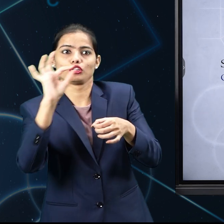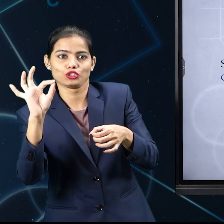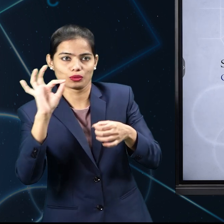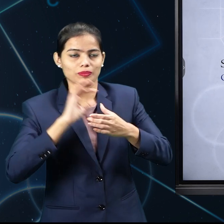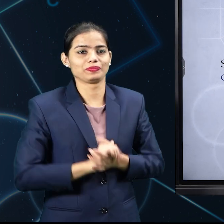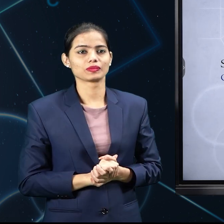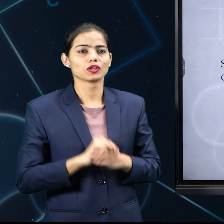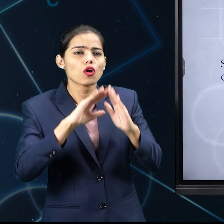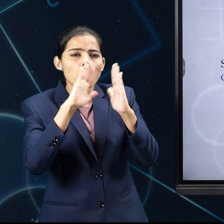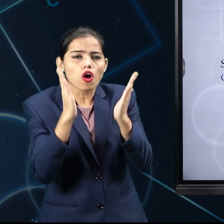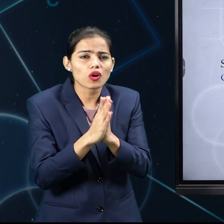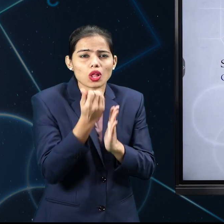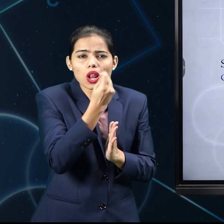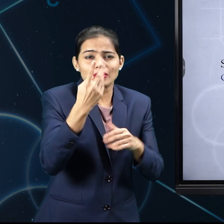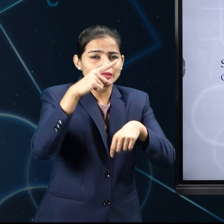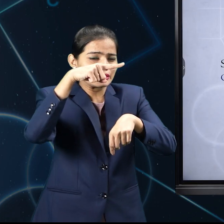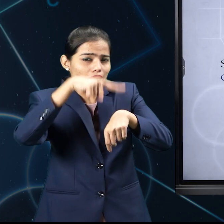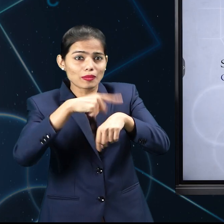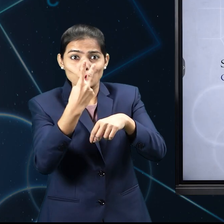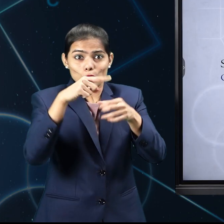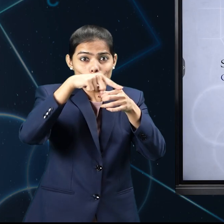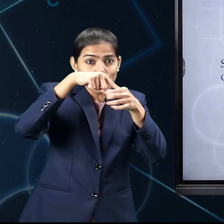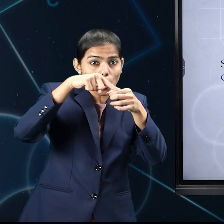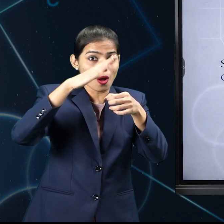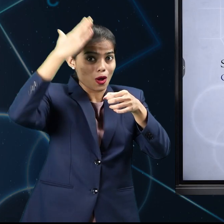एक मुख आणि एक पृष्ठ येण्याची वेळ 270,